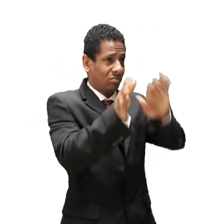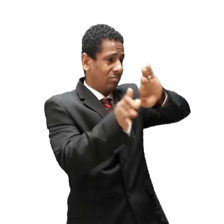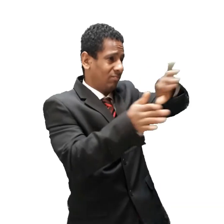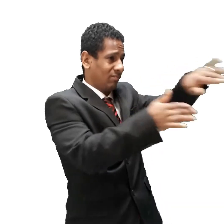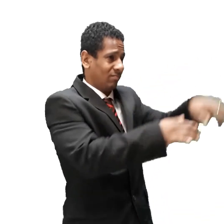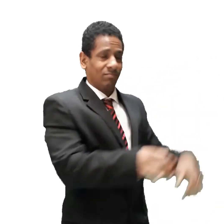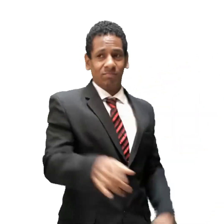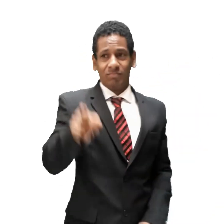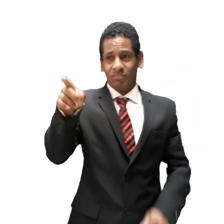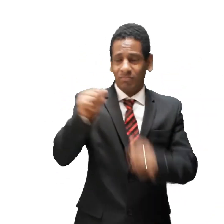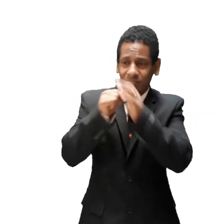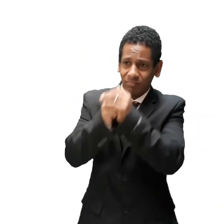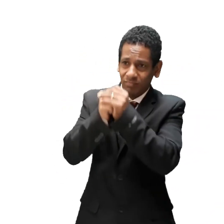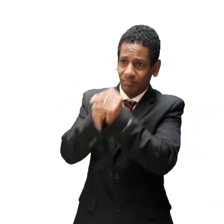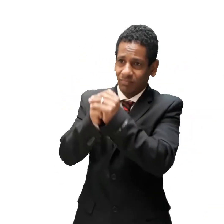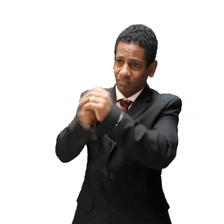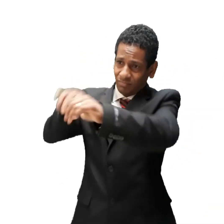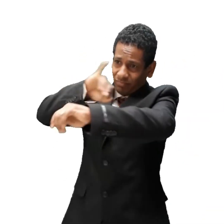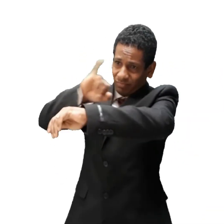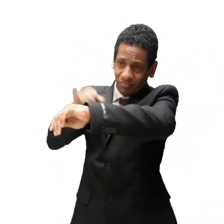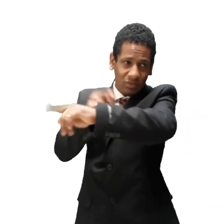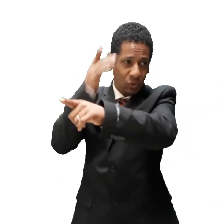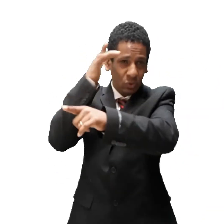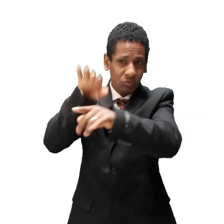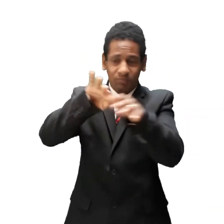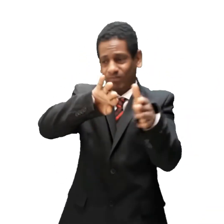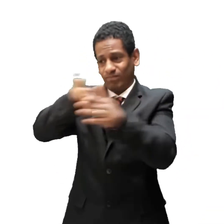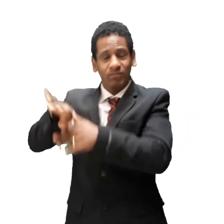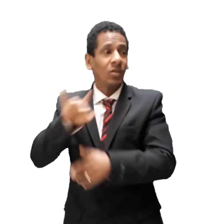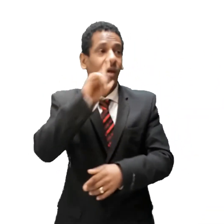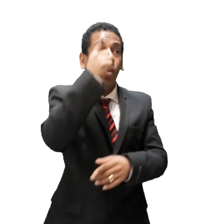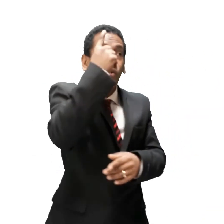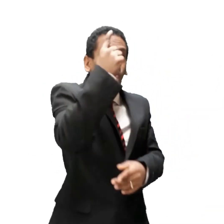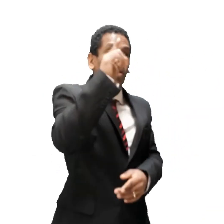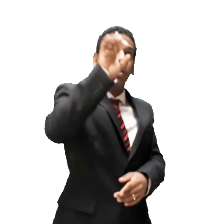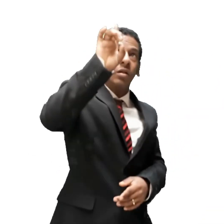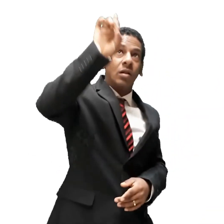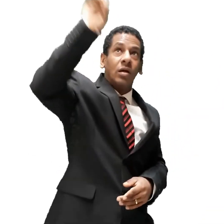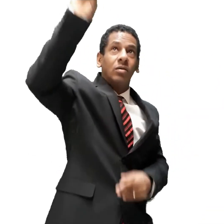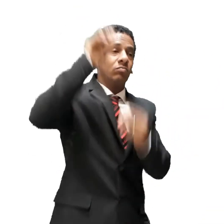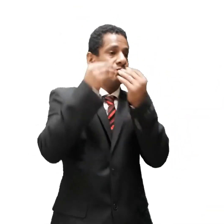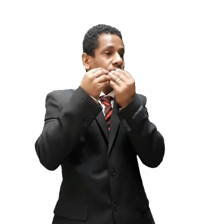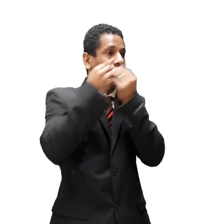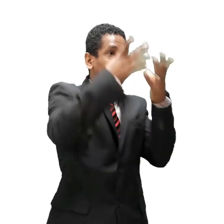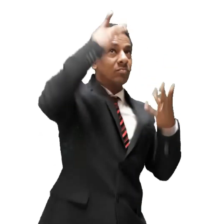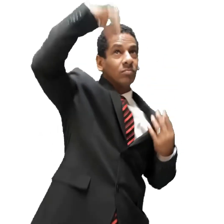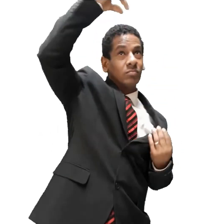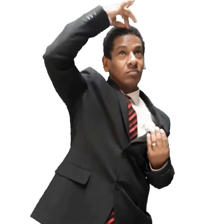mulher, crê que a hora vem, e que neste monte nem em Jerusalém adorareis ao Pai.